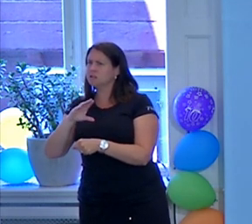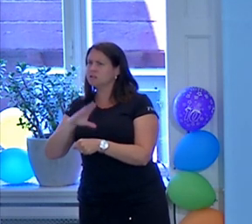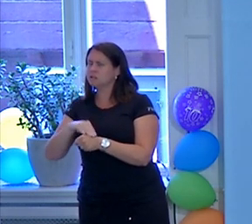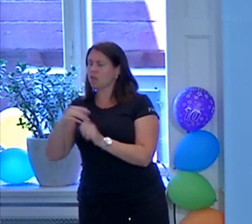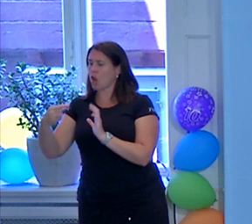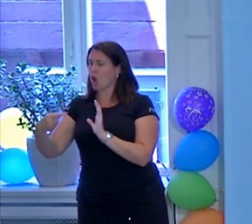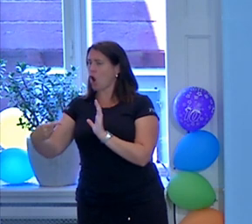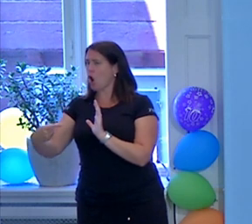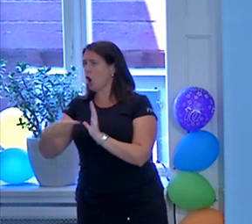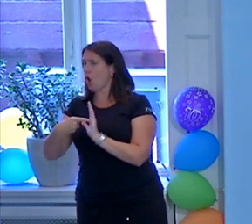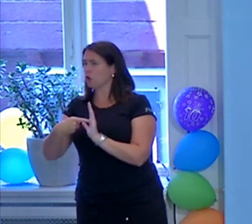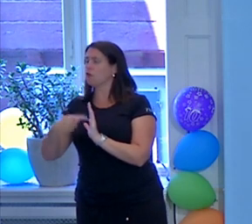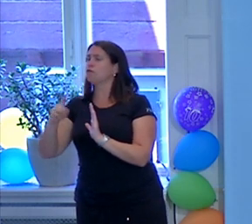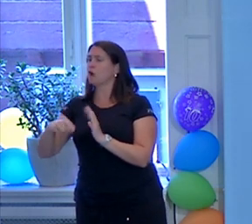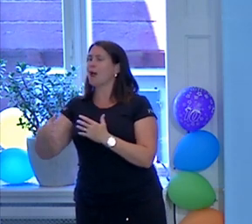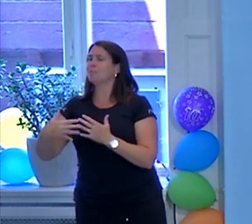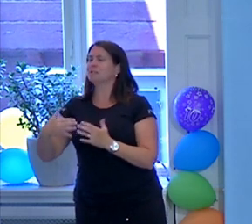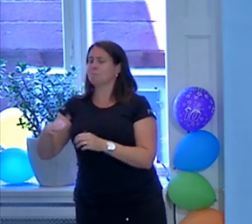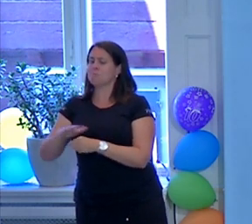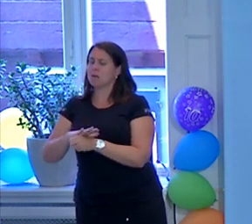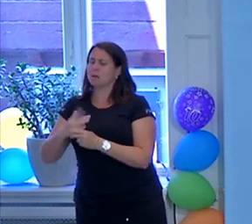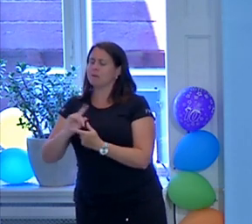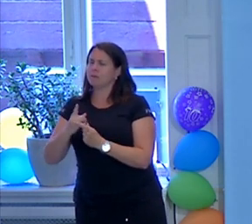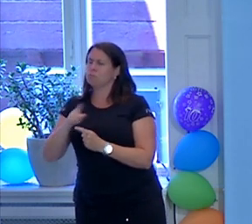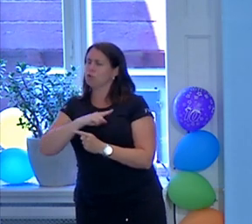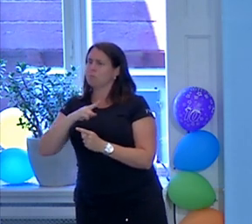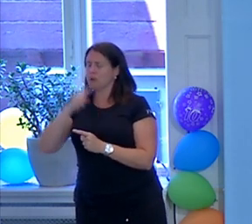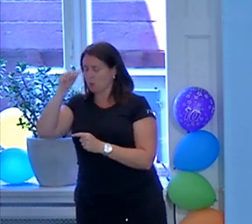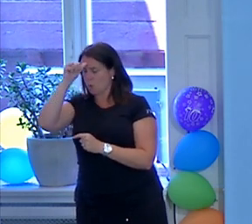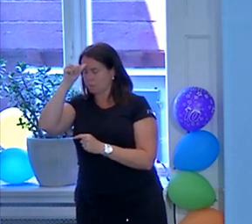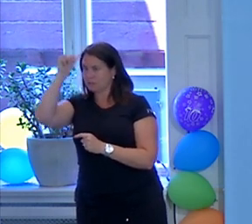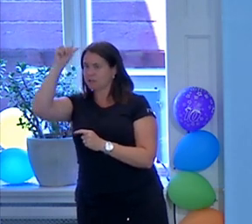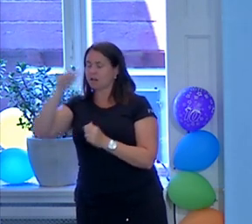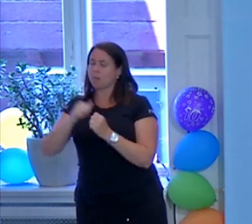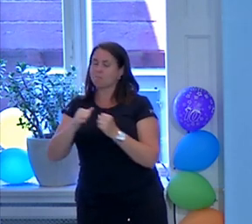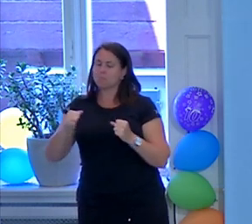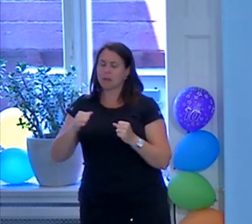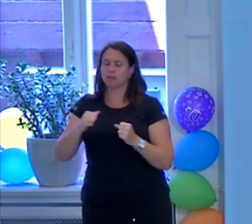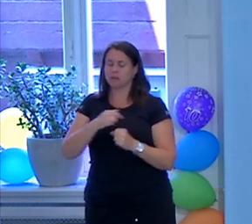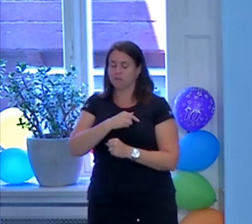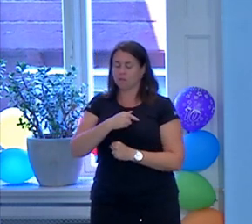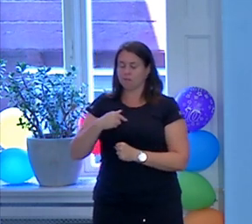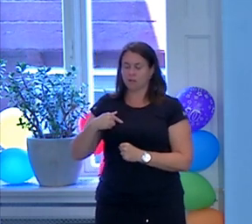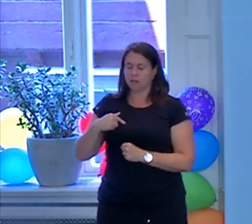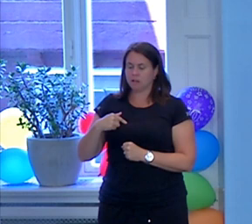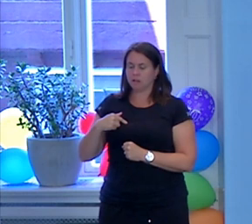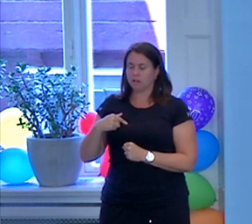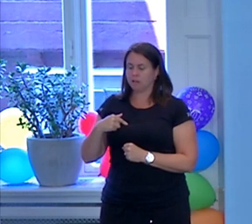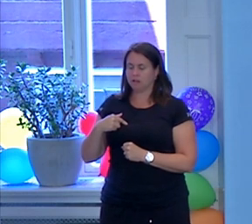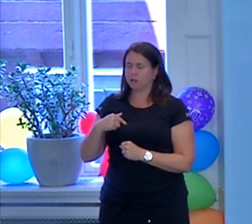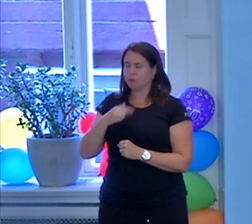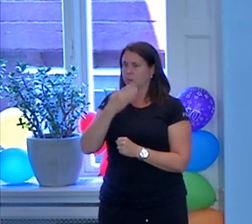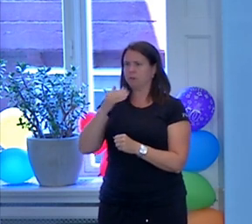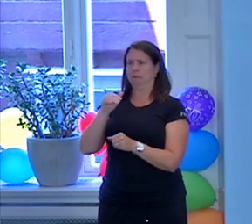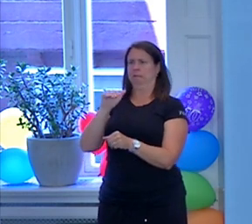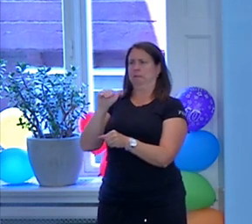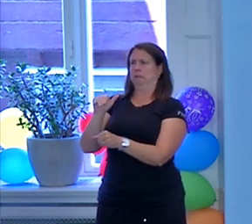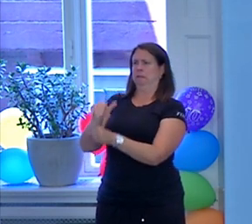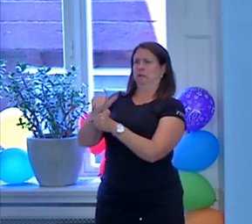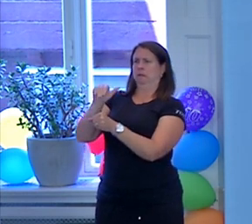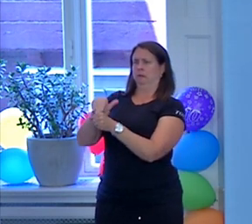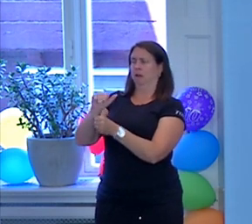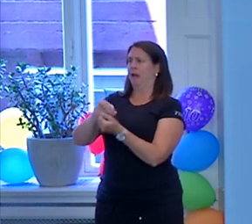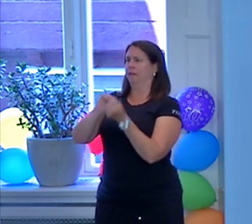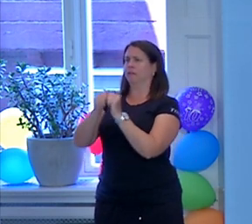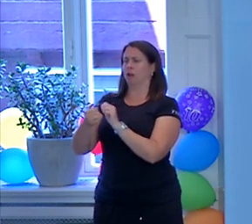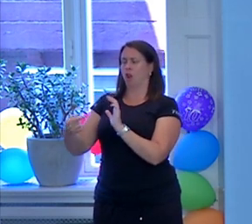med svensk lagen för arbetsmarknaden. Men vi går inte helt på eller inte på lagen. Vi kommer att